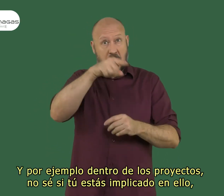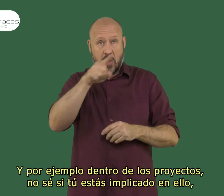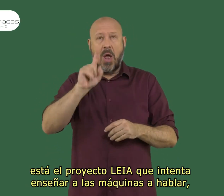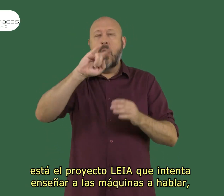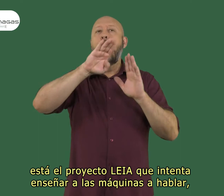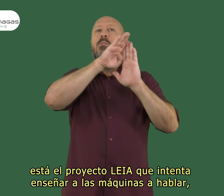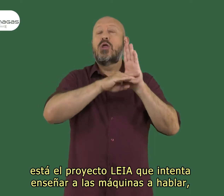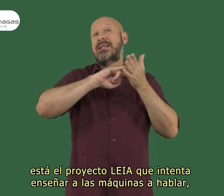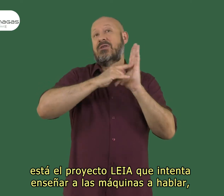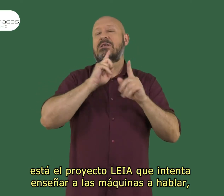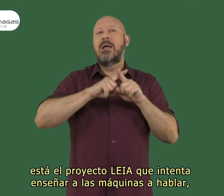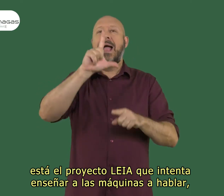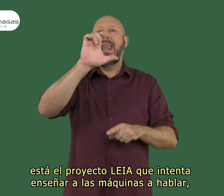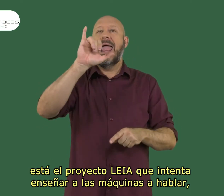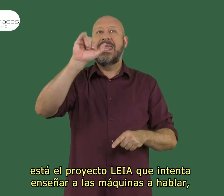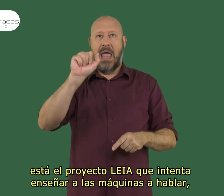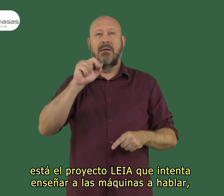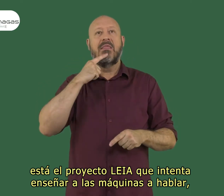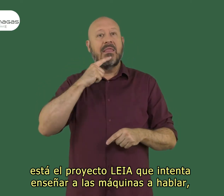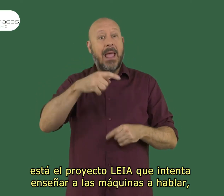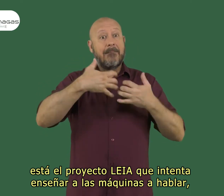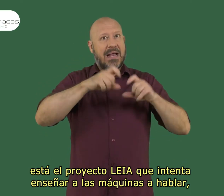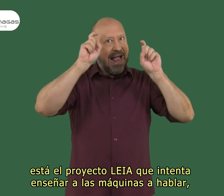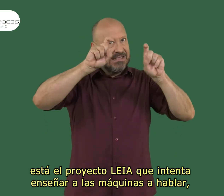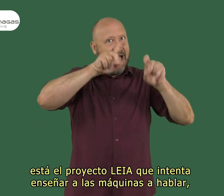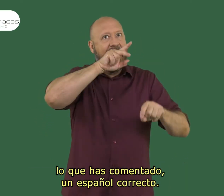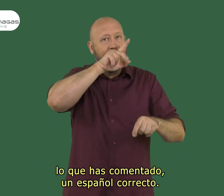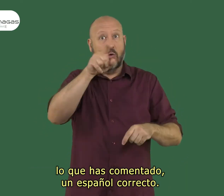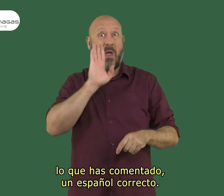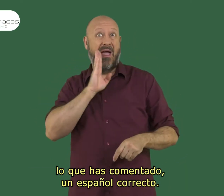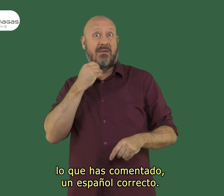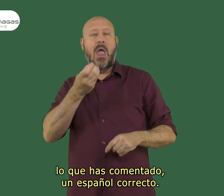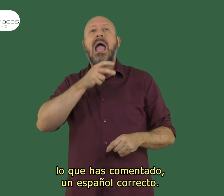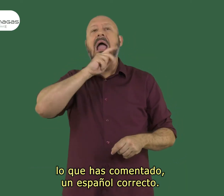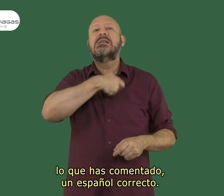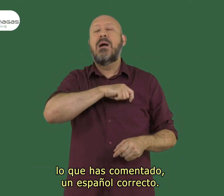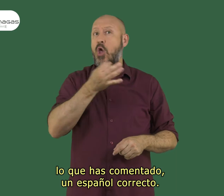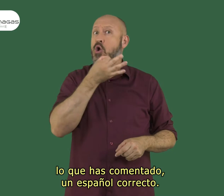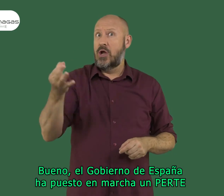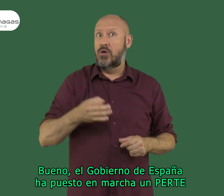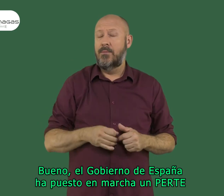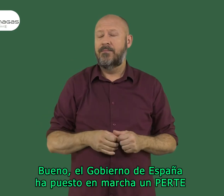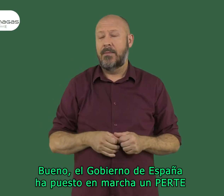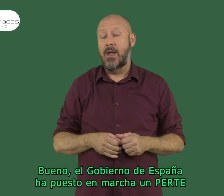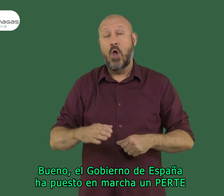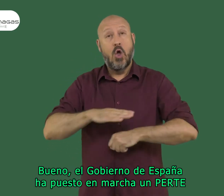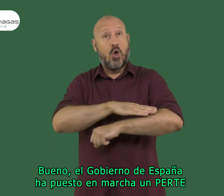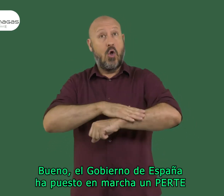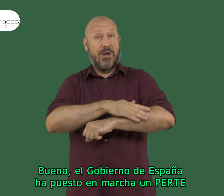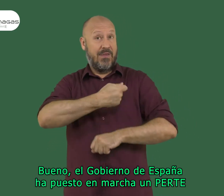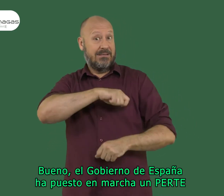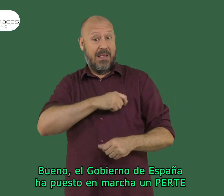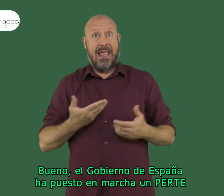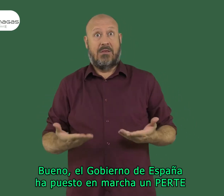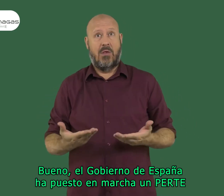en ello, está el proyecto Leia, que intenta enseñar a las máquinas a hablar lo que has comentado, un español correcto. Bueno, el Gobierno